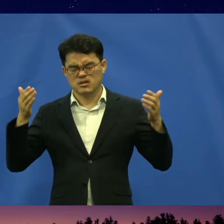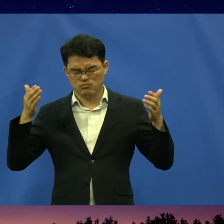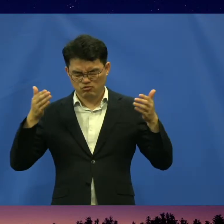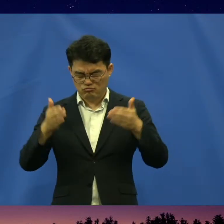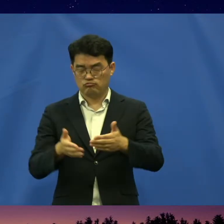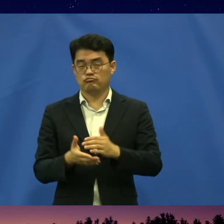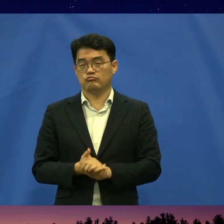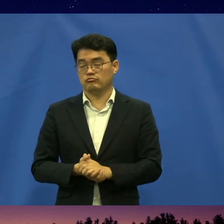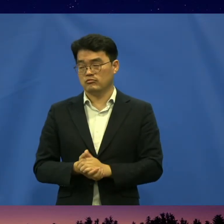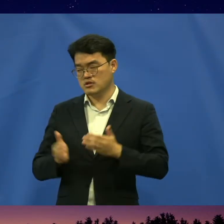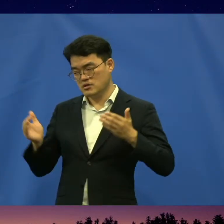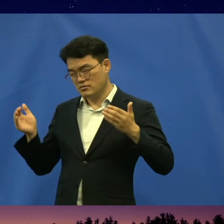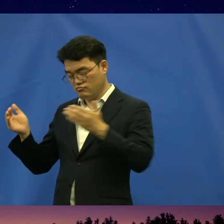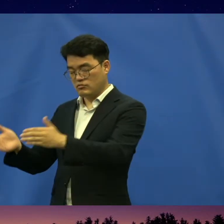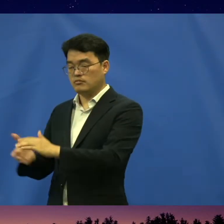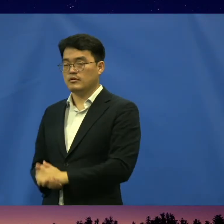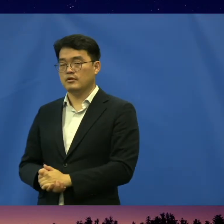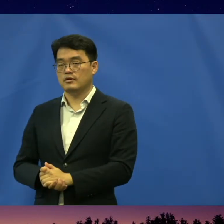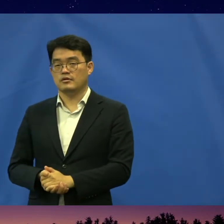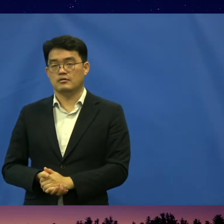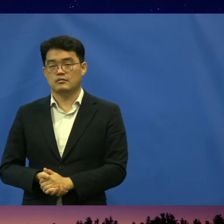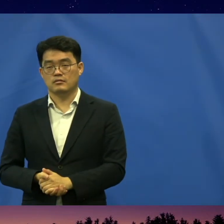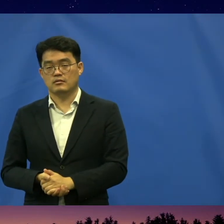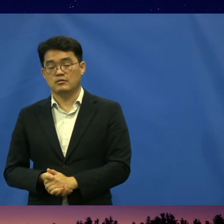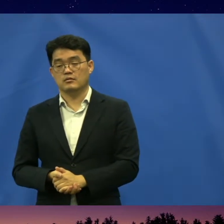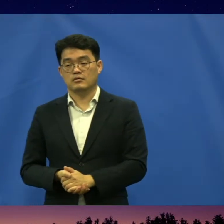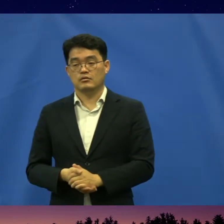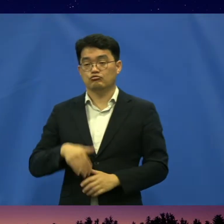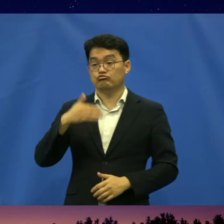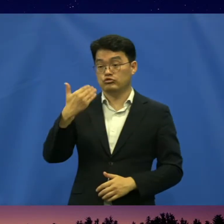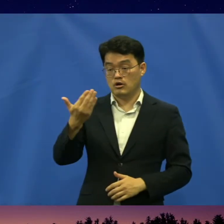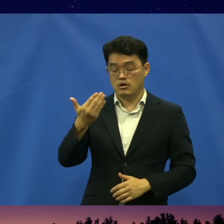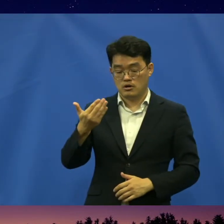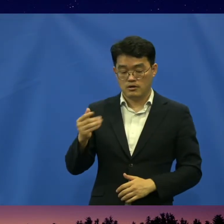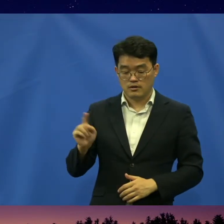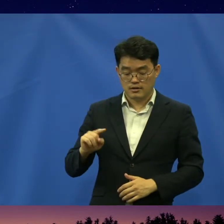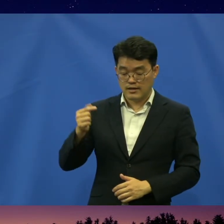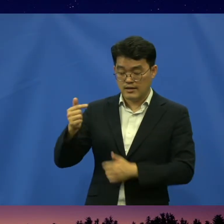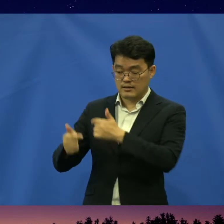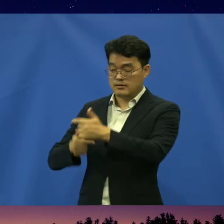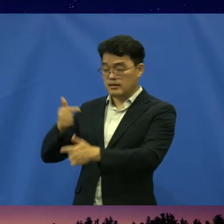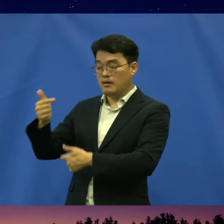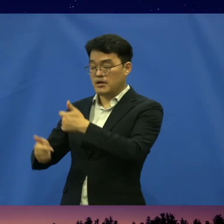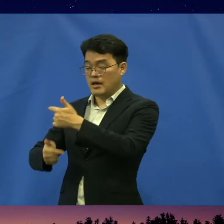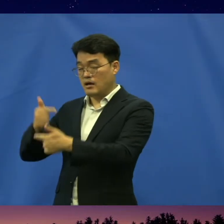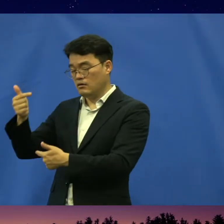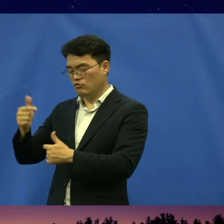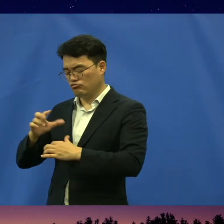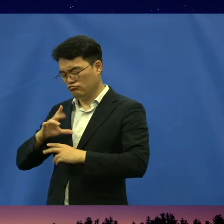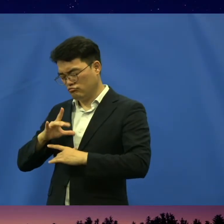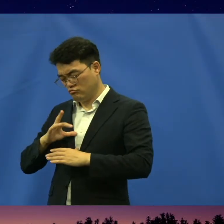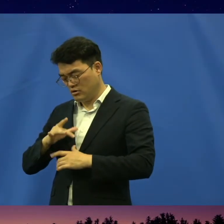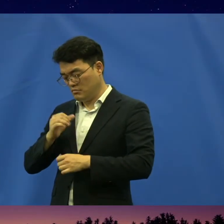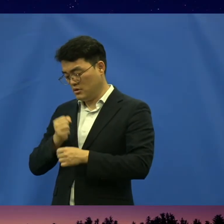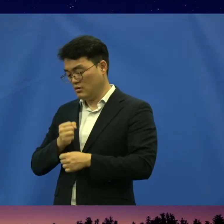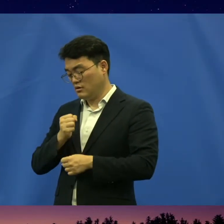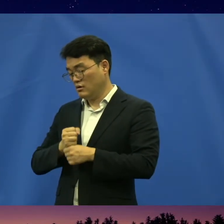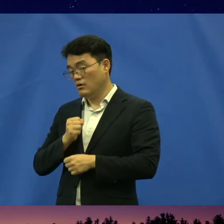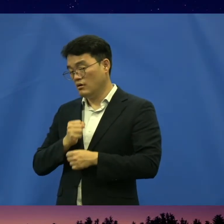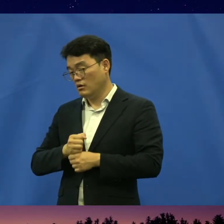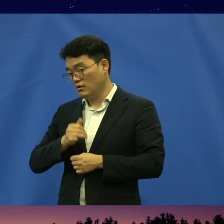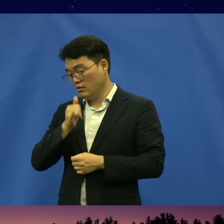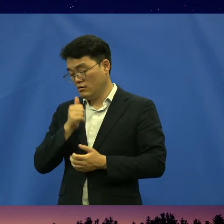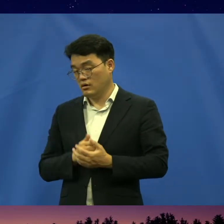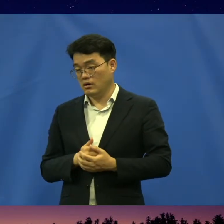구절을 보면 대접자들의 의도는 느헤미야를 두렵게 하려고 했던 것들이 있는 것 같아요. 야, 내가